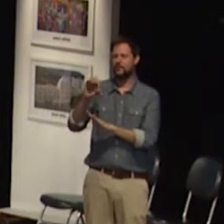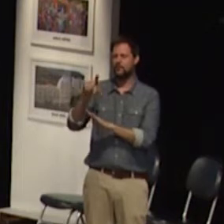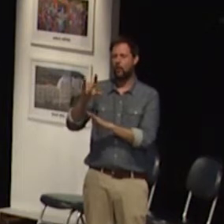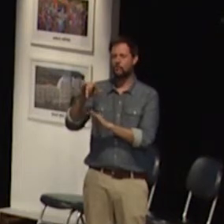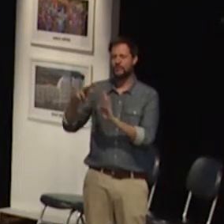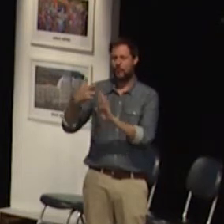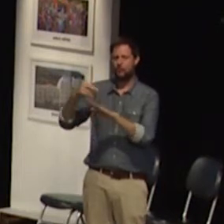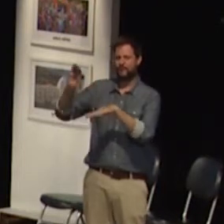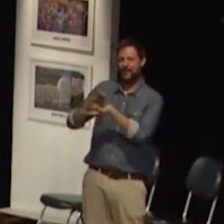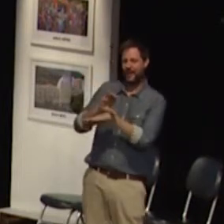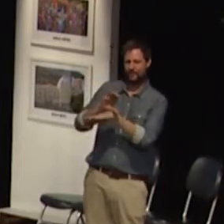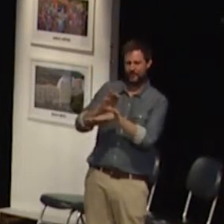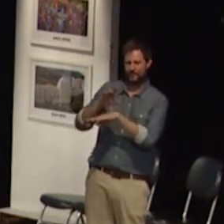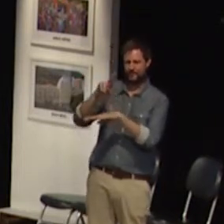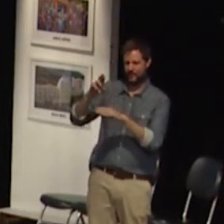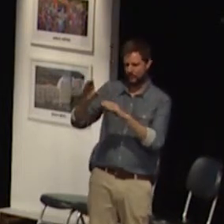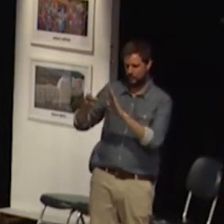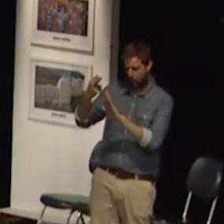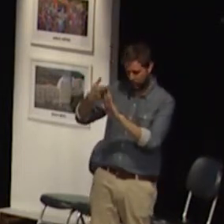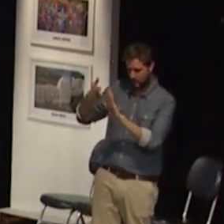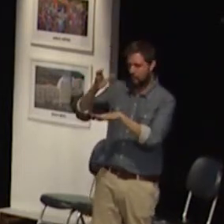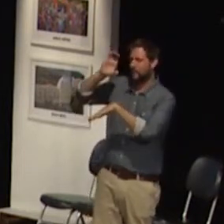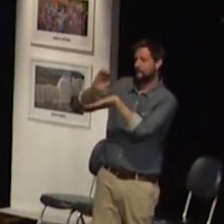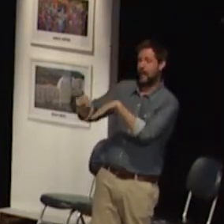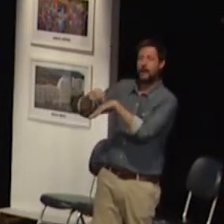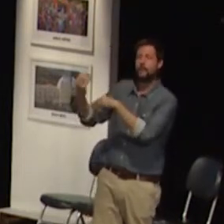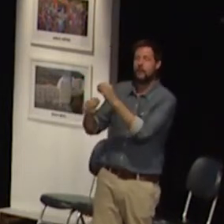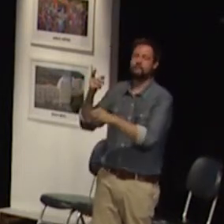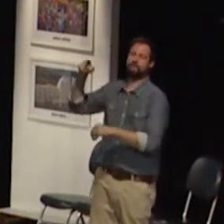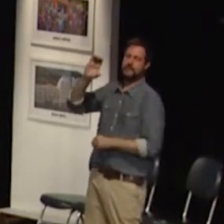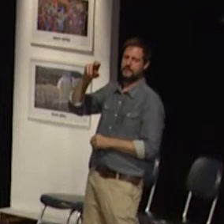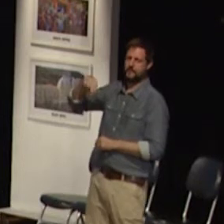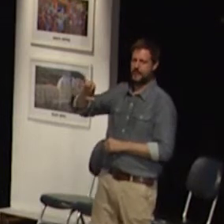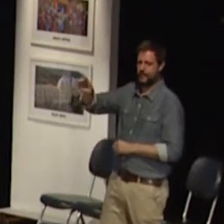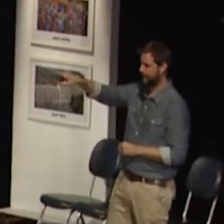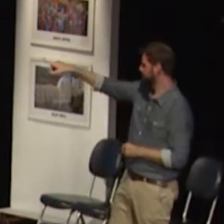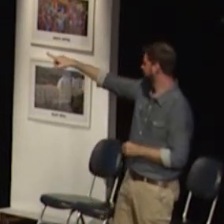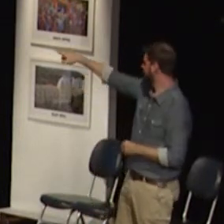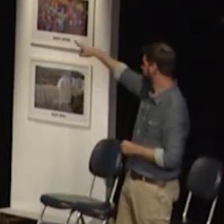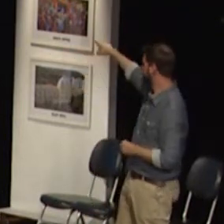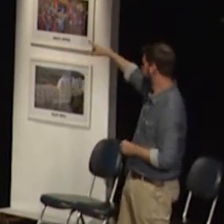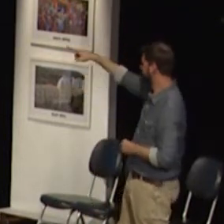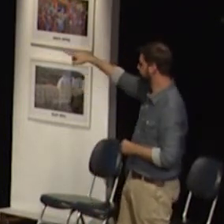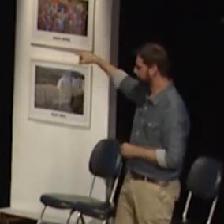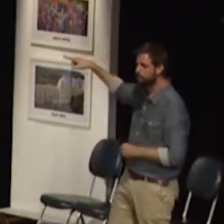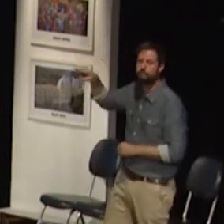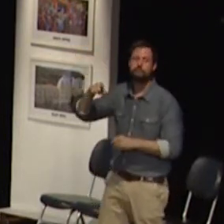né? Com registro de verba, né? Para que isso, para que o CCAD, o CNE,